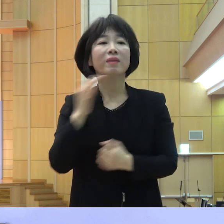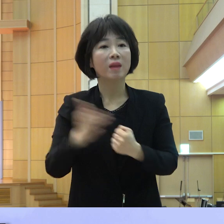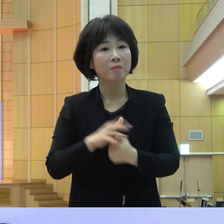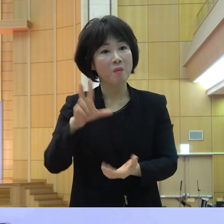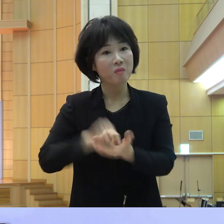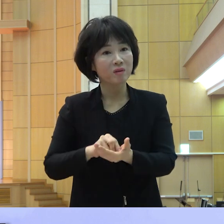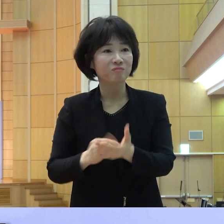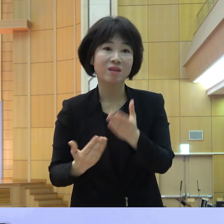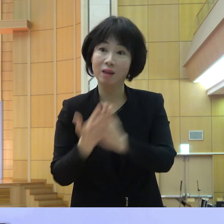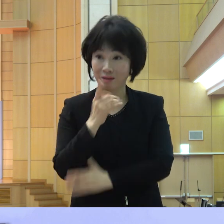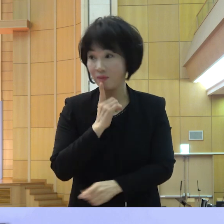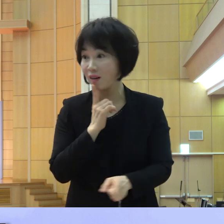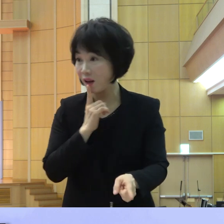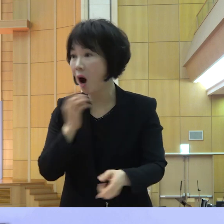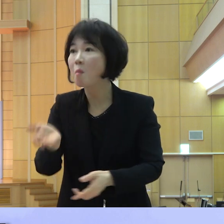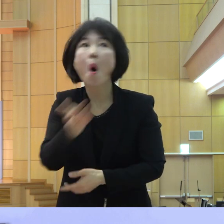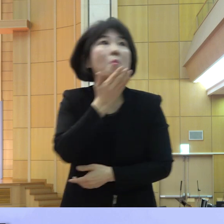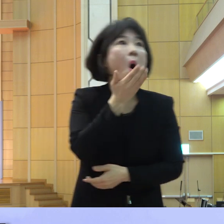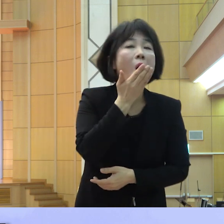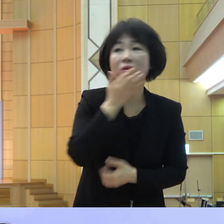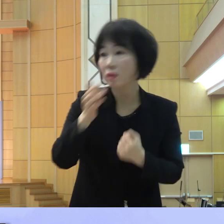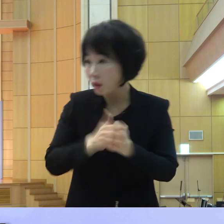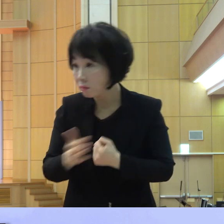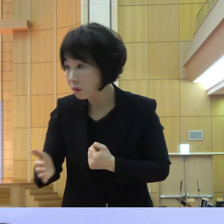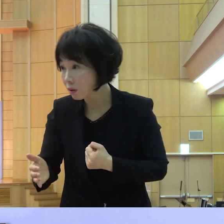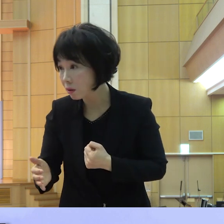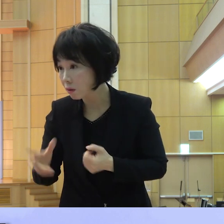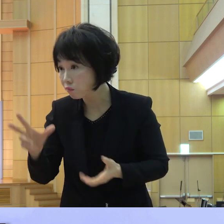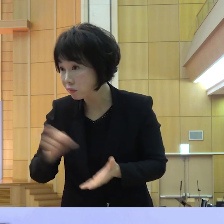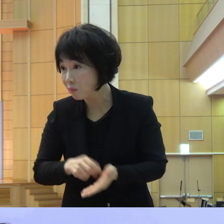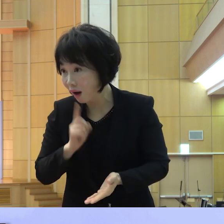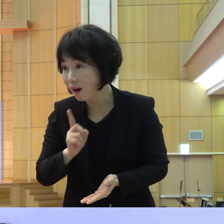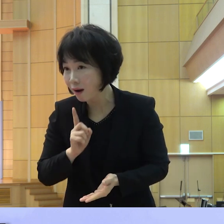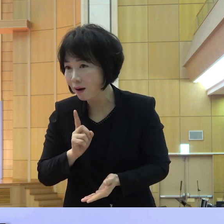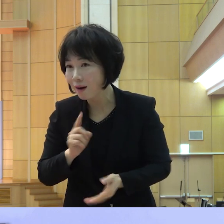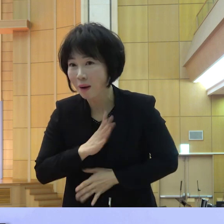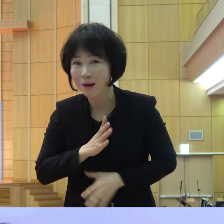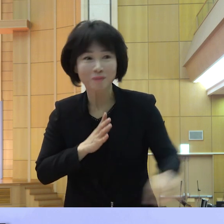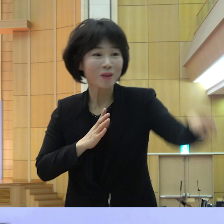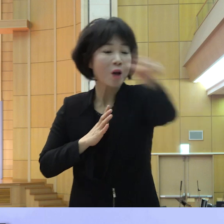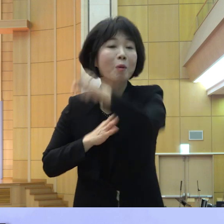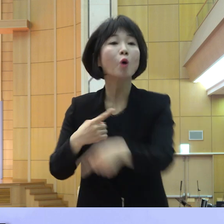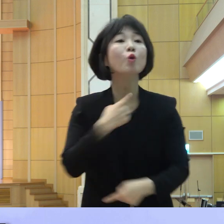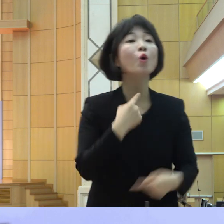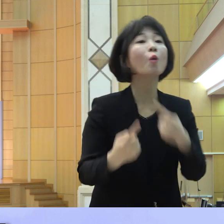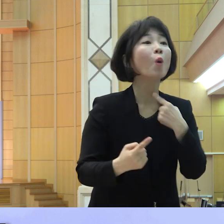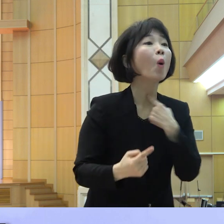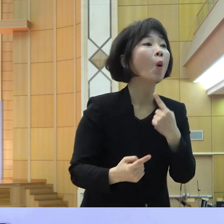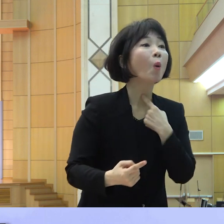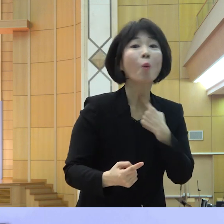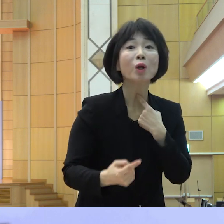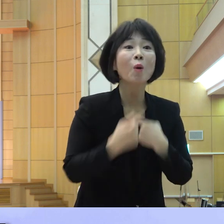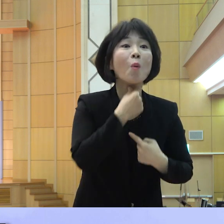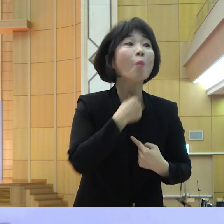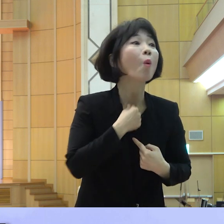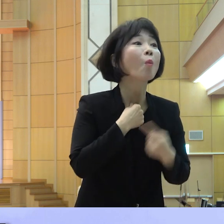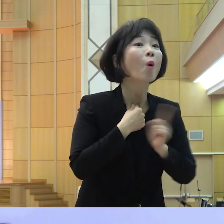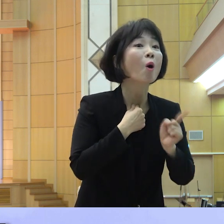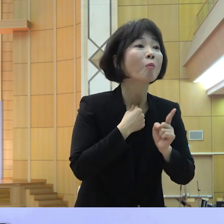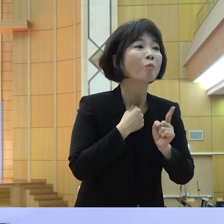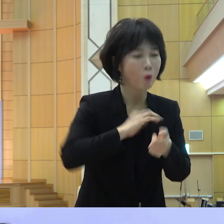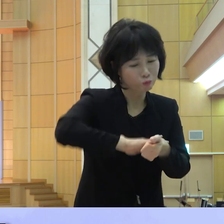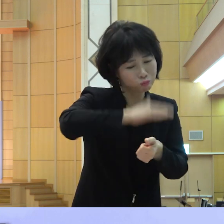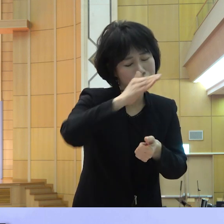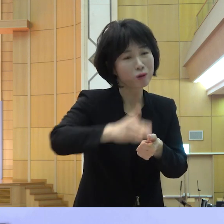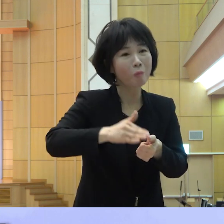성경 여러 군데 나와 있습니다만 로마서 3장에도 보면 목구멍이 열린 무덤이라고 그랬어요. 목구멍이 열린